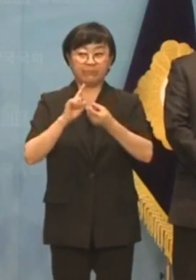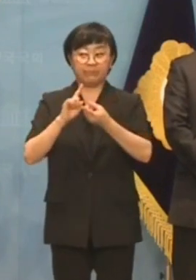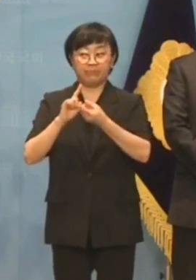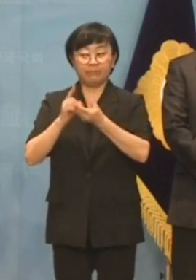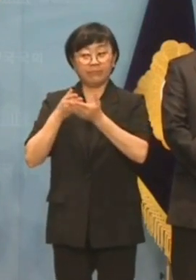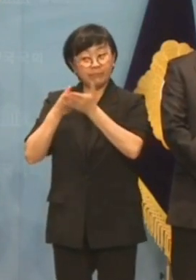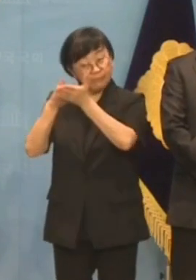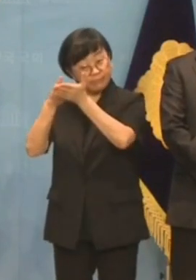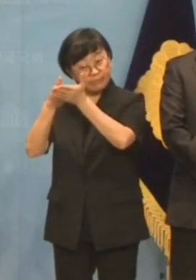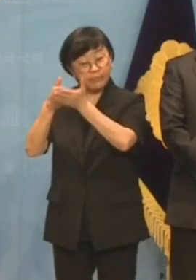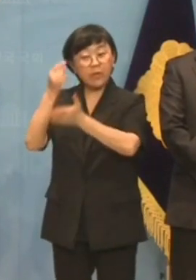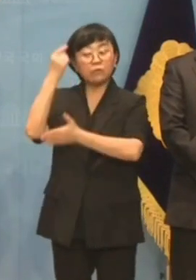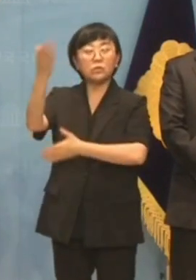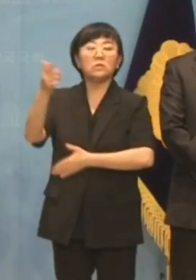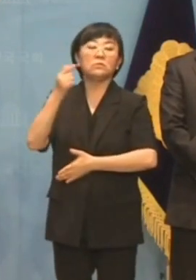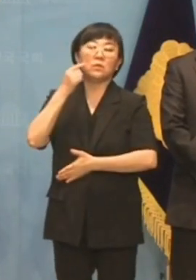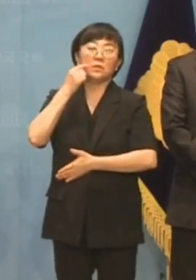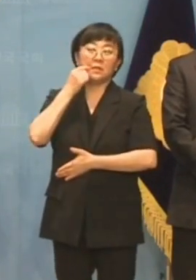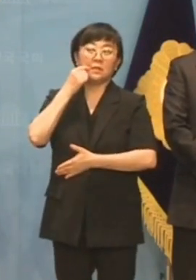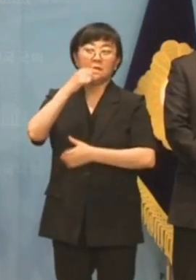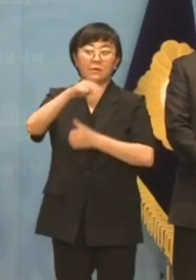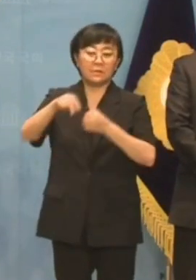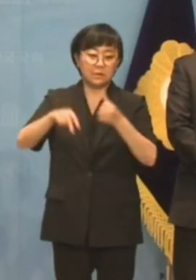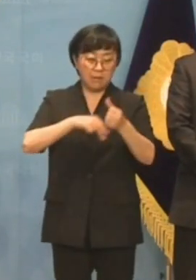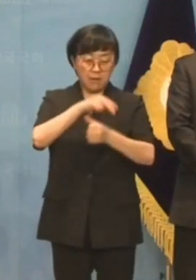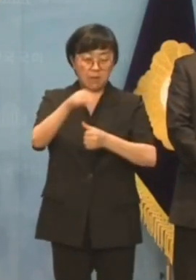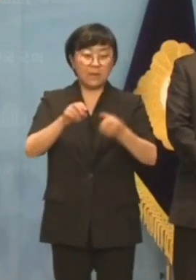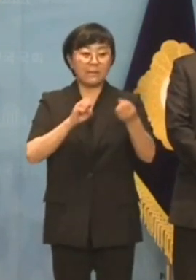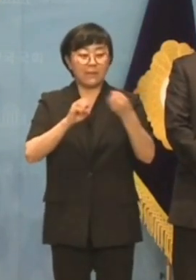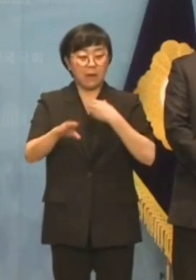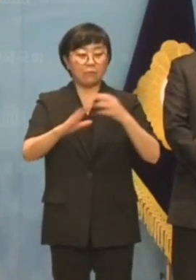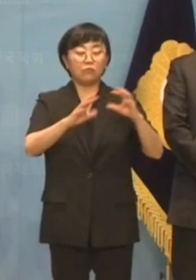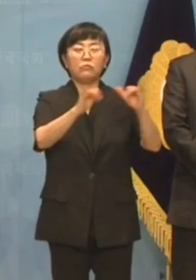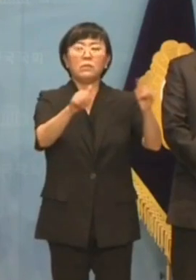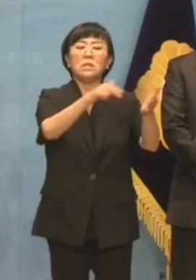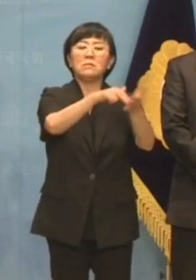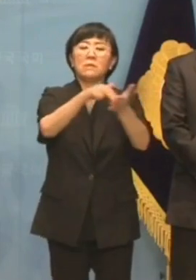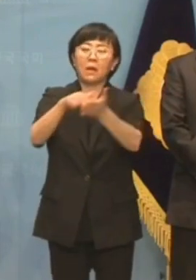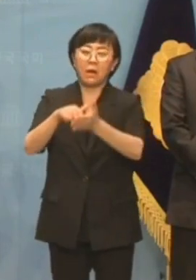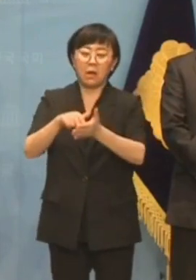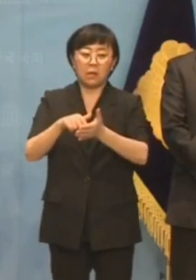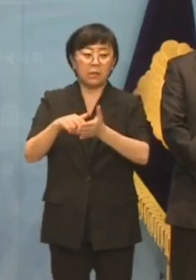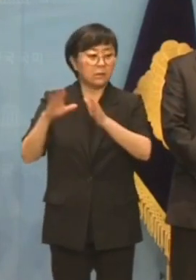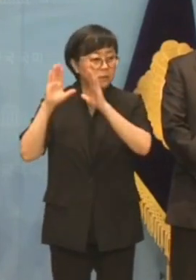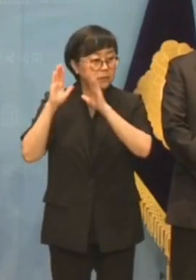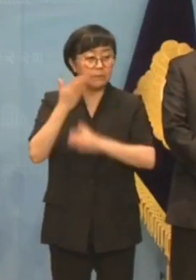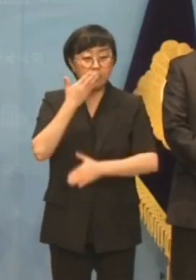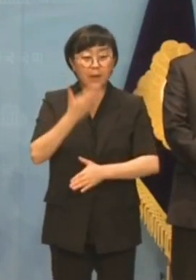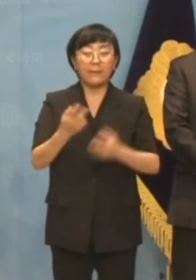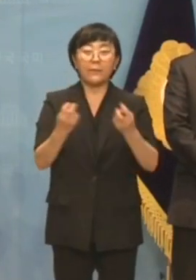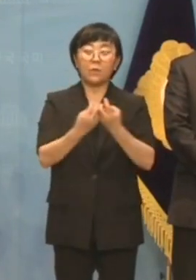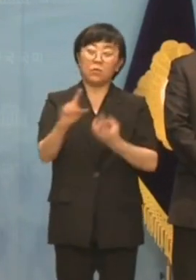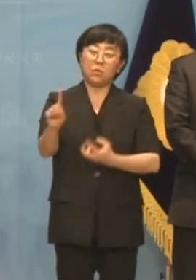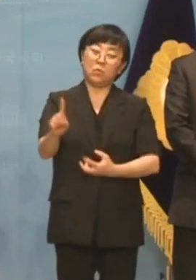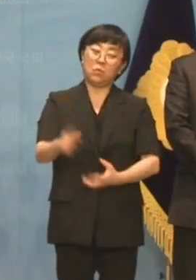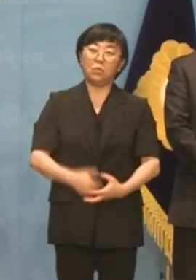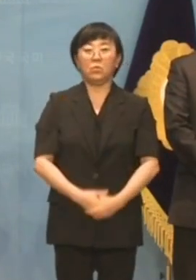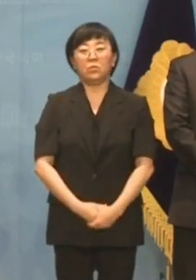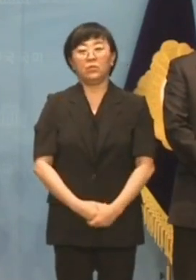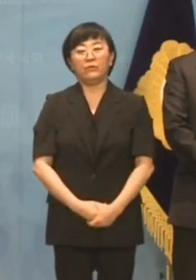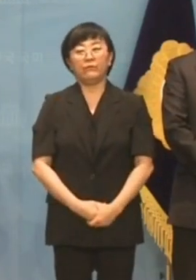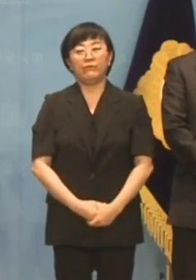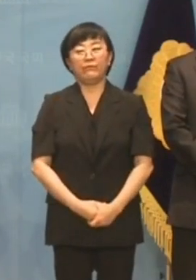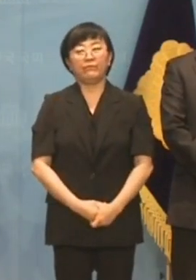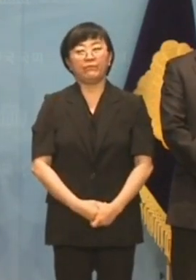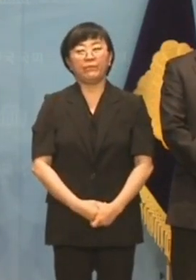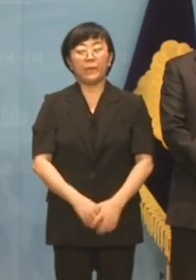해서 묻지 못하는 이러한 답을 우리 국민들은 과연 어디서 들을 수 있겠습니까?